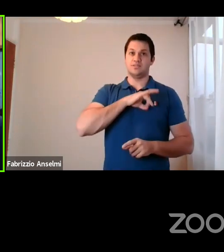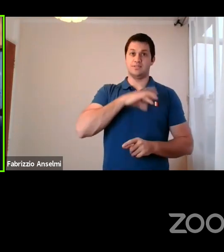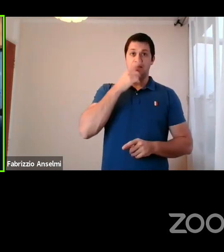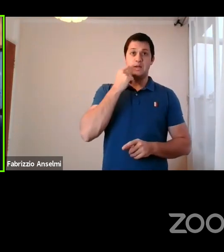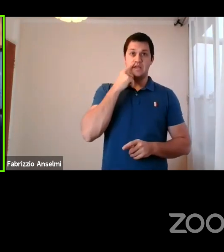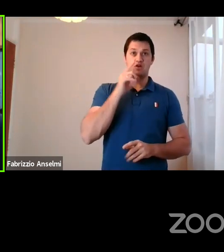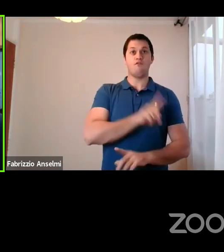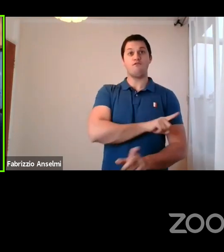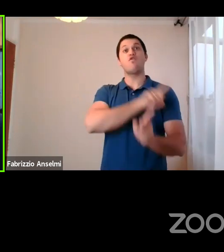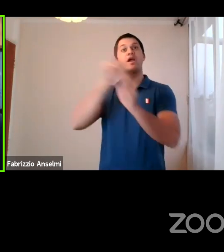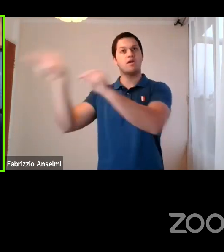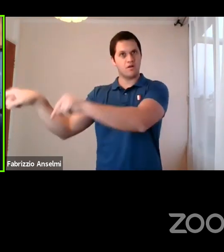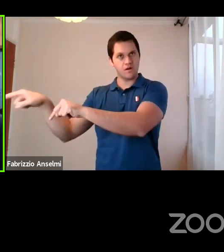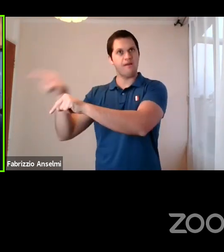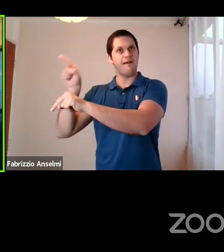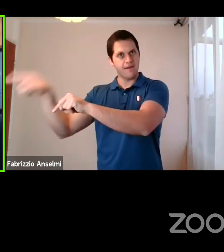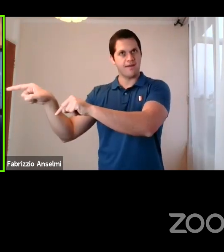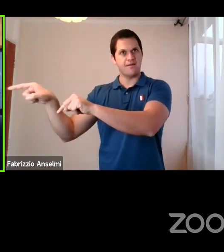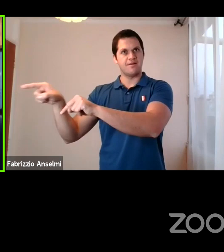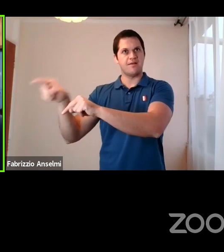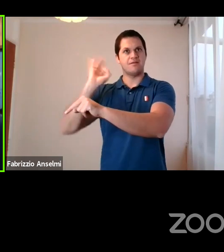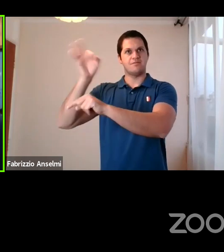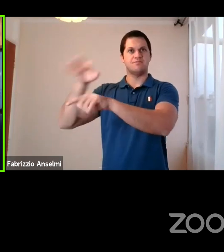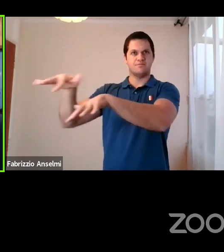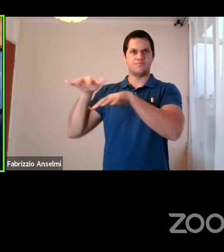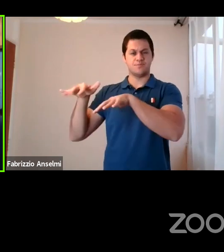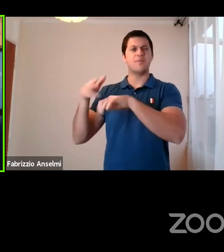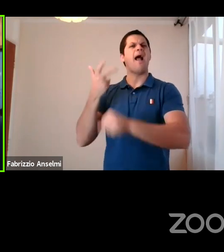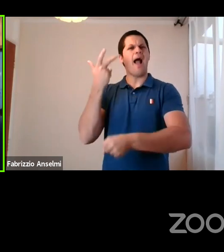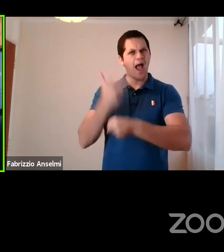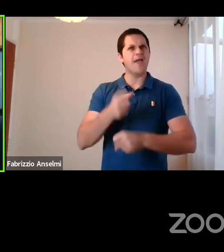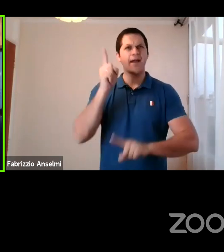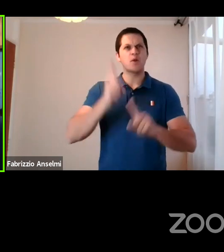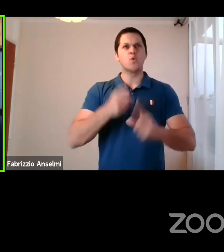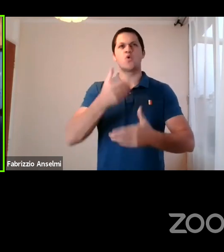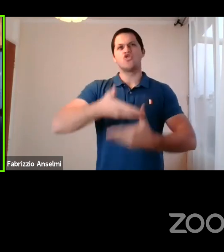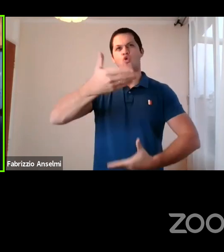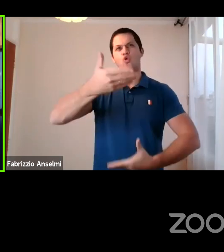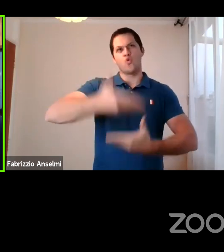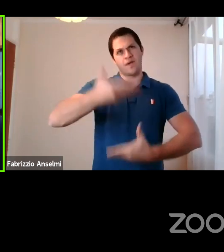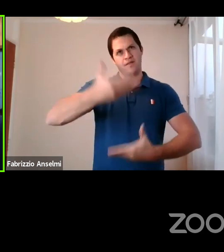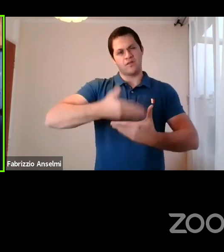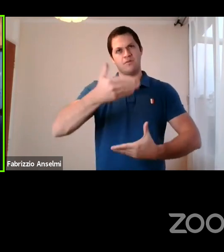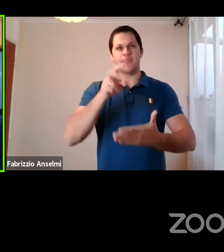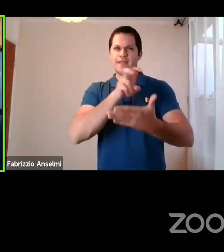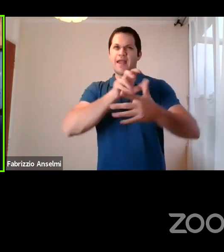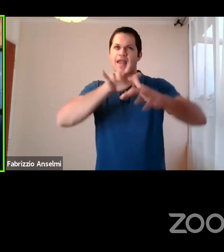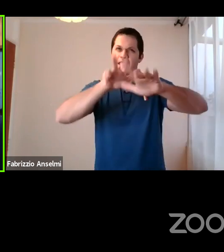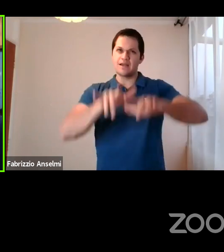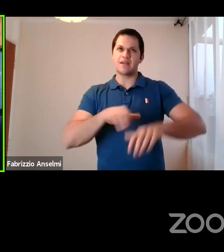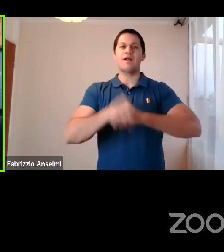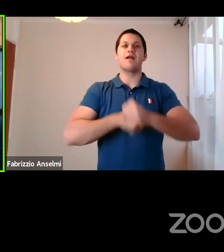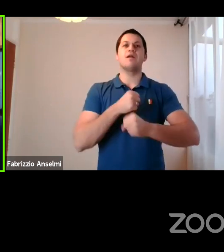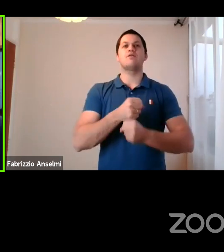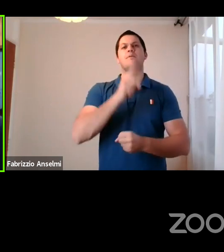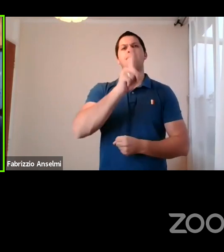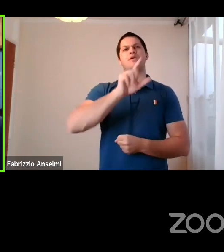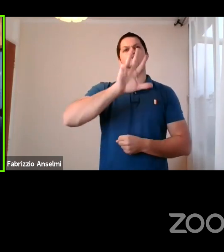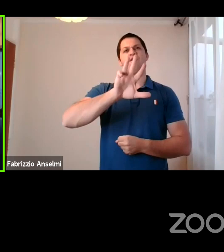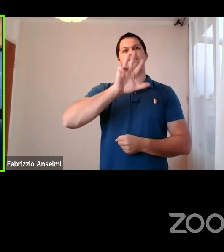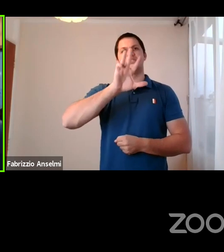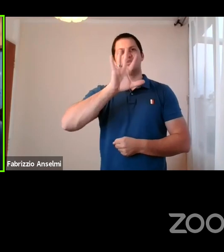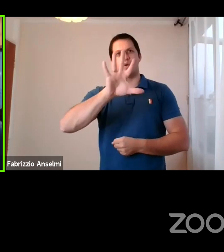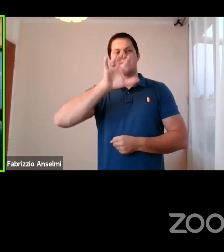Existe un documento fantástico, un documento muy completo, escrito en 1956 por el doctor Luis